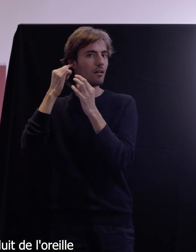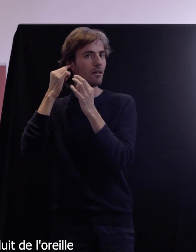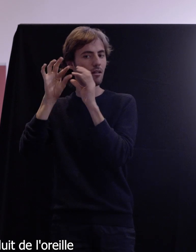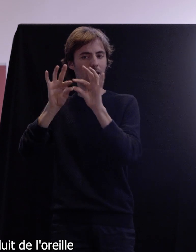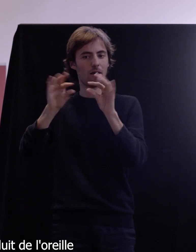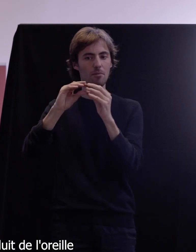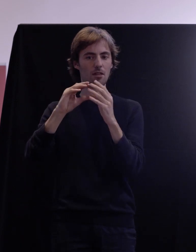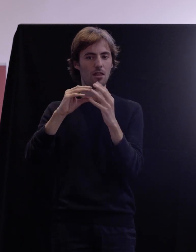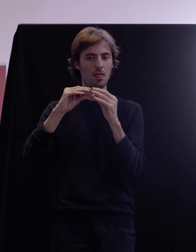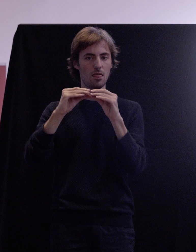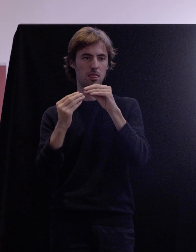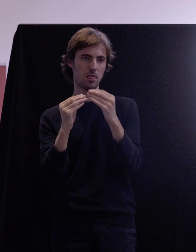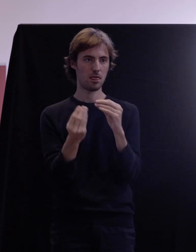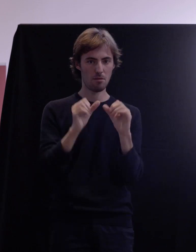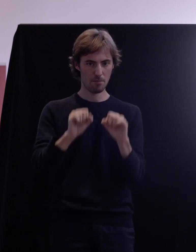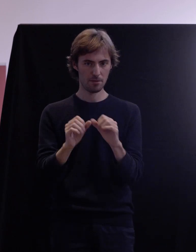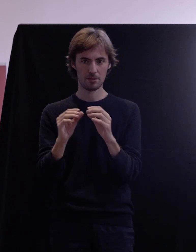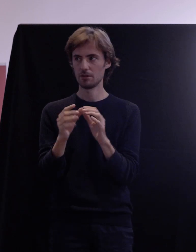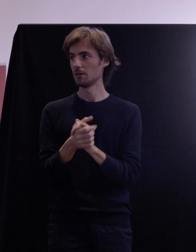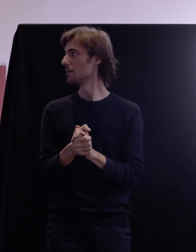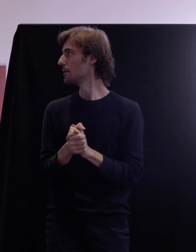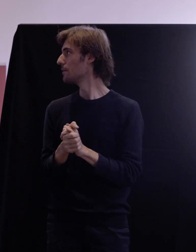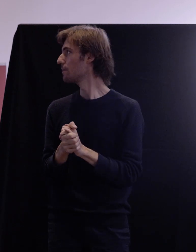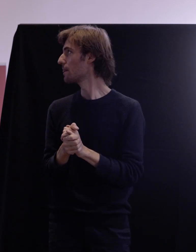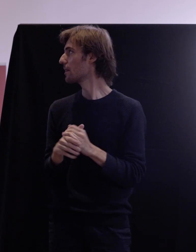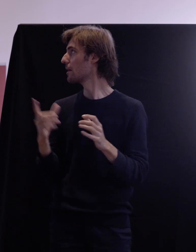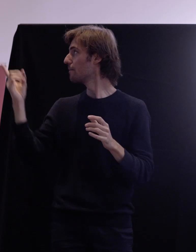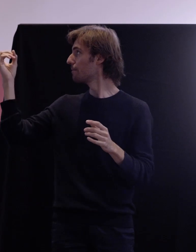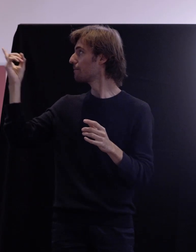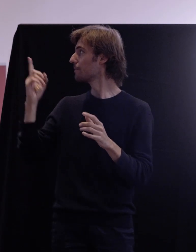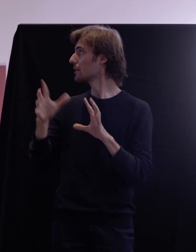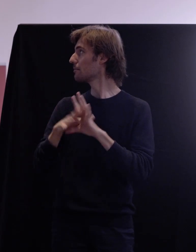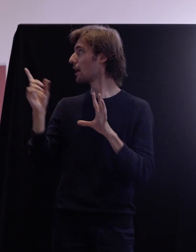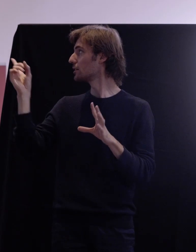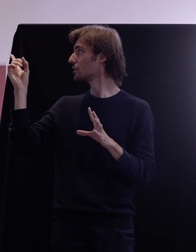peut être malformatif aussi. Je vous ai mis cette photo d'oreille.